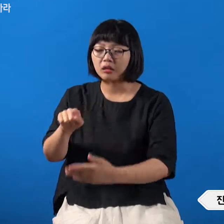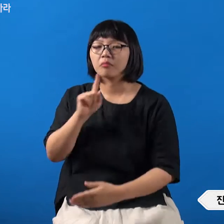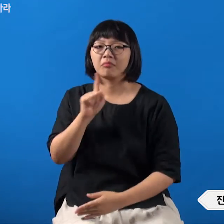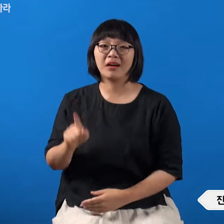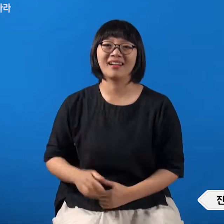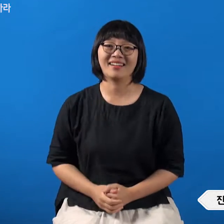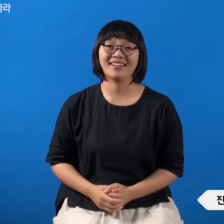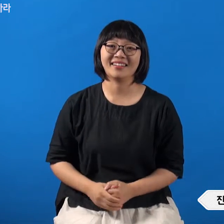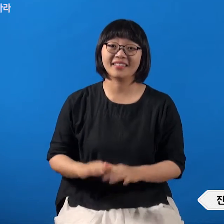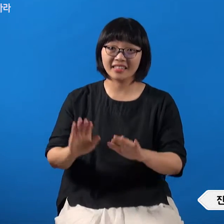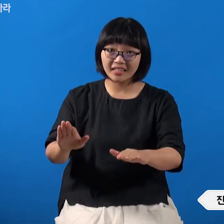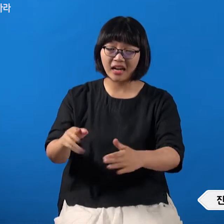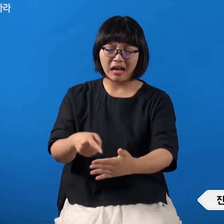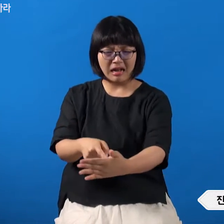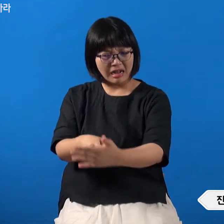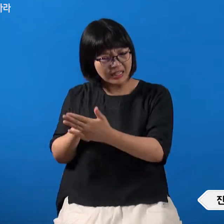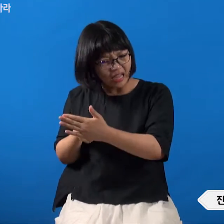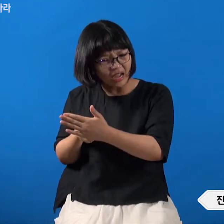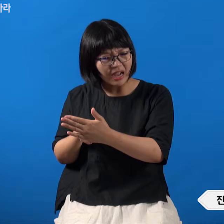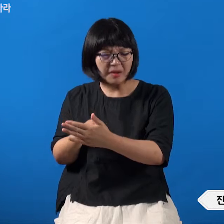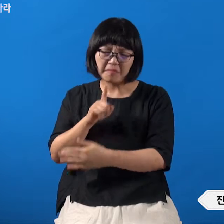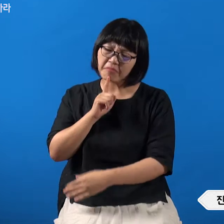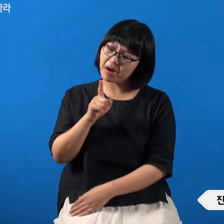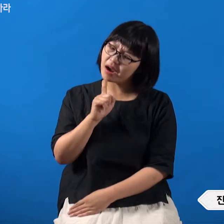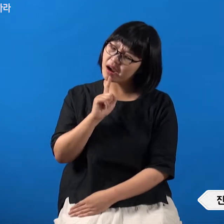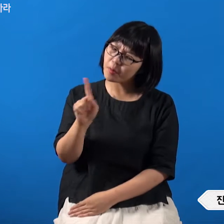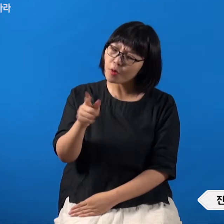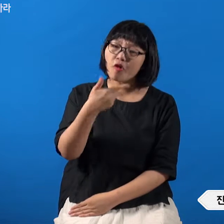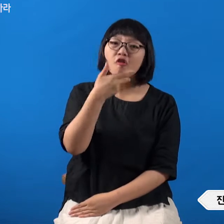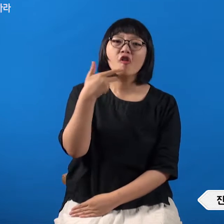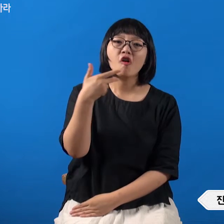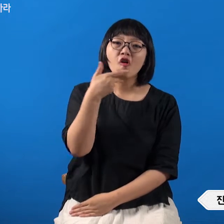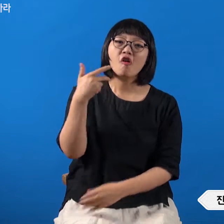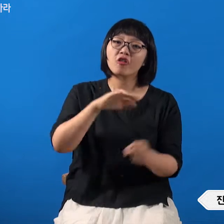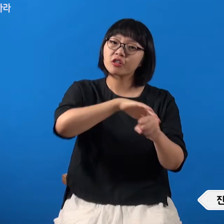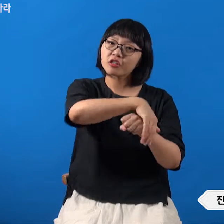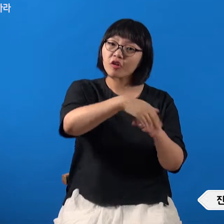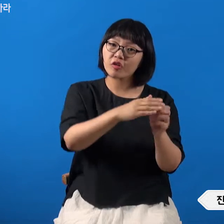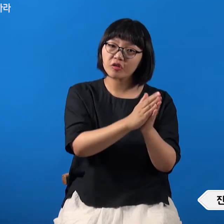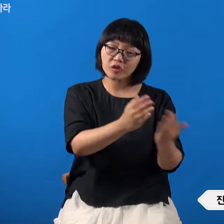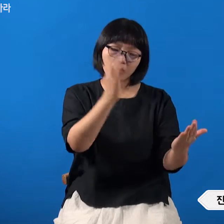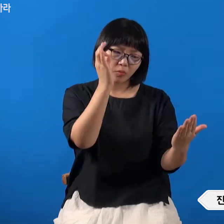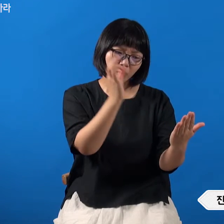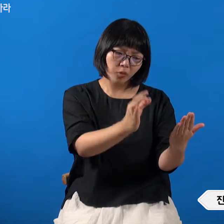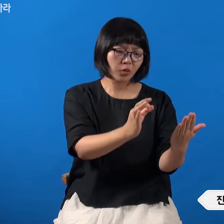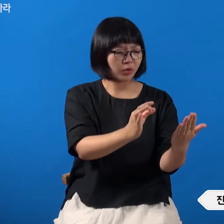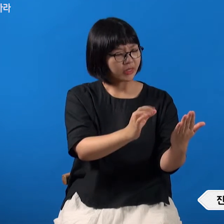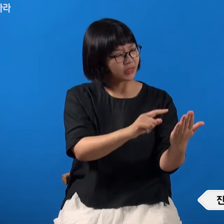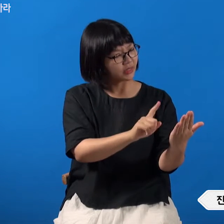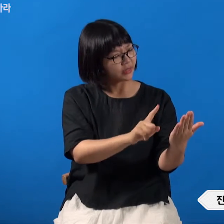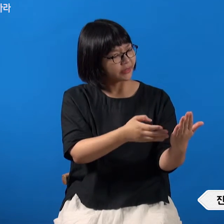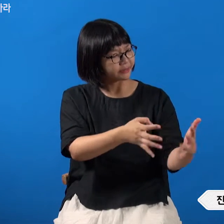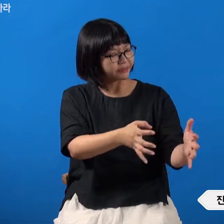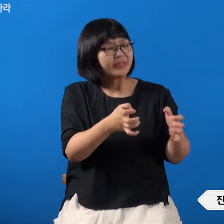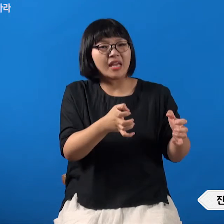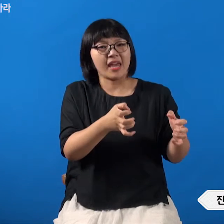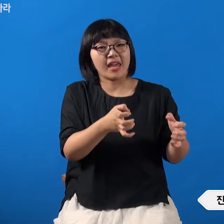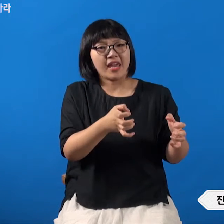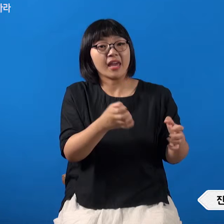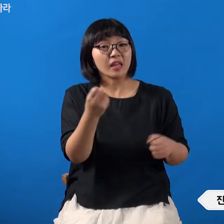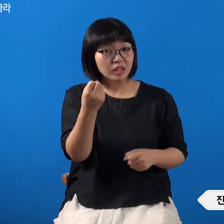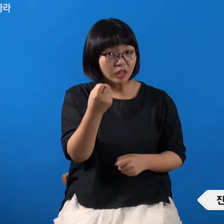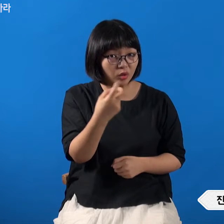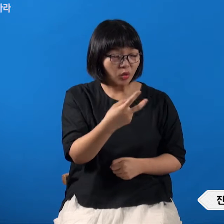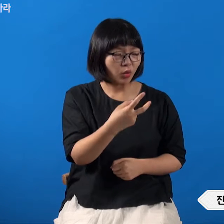과도히 아낀다는 단어를 영어 성경에는 stingy라는 단어를 썼습니다. 인색하고 아주 구두쇠